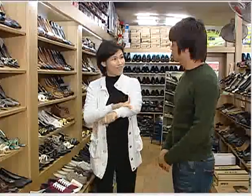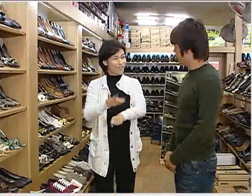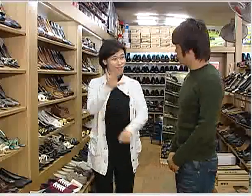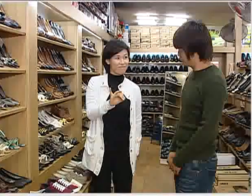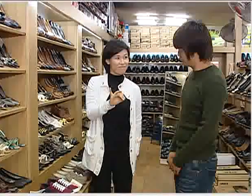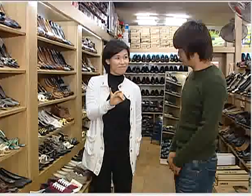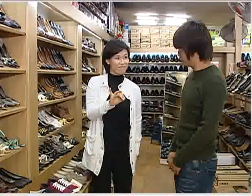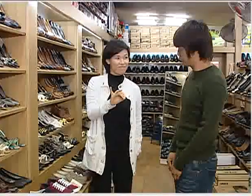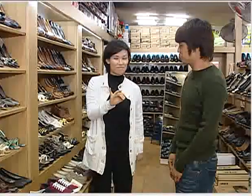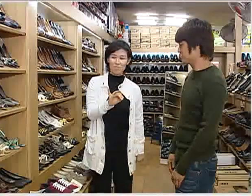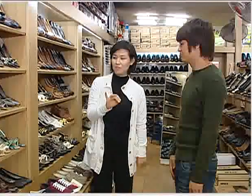잘 어울리네요.